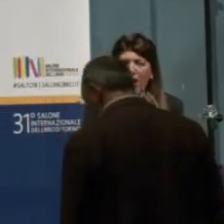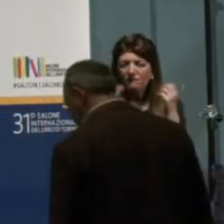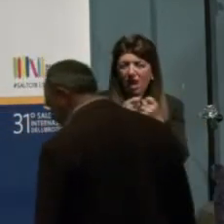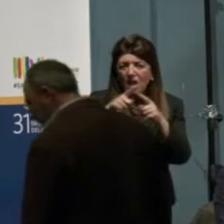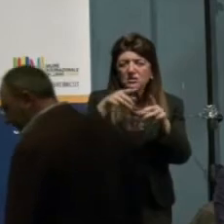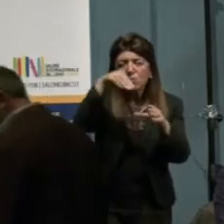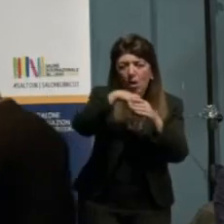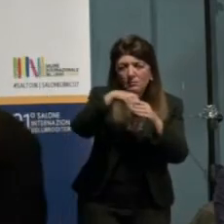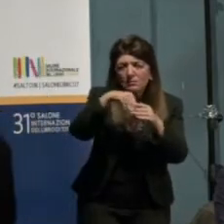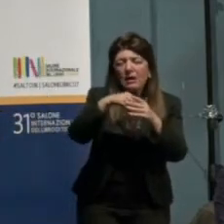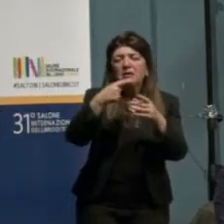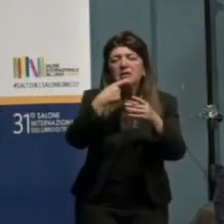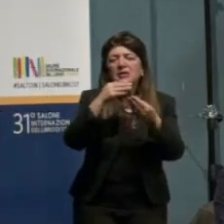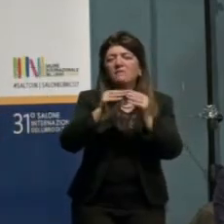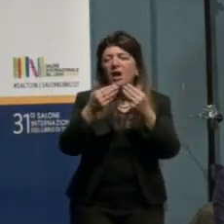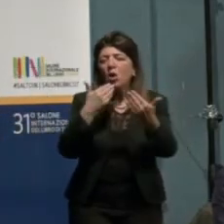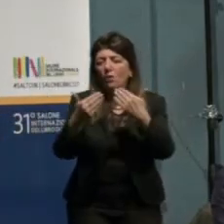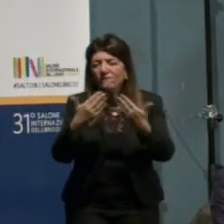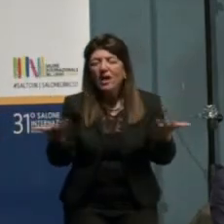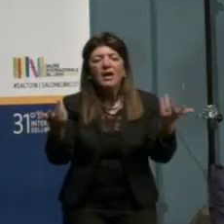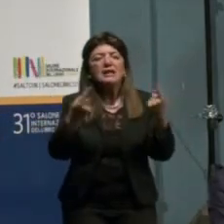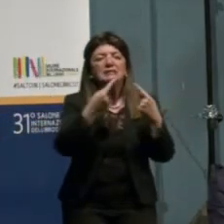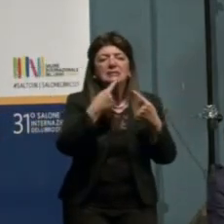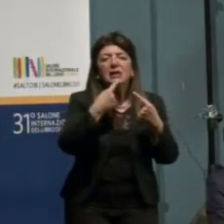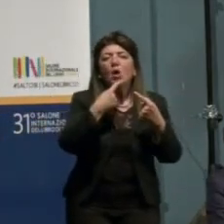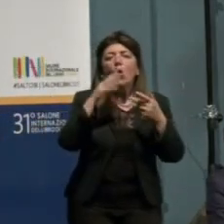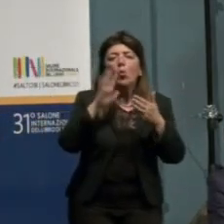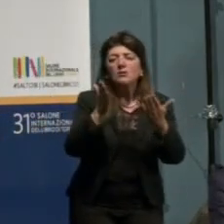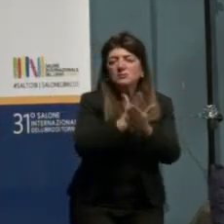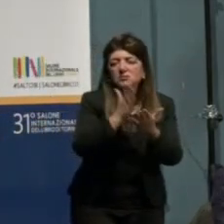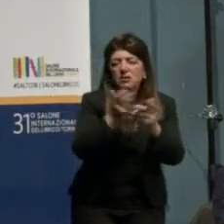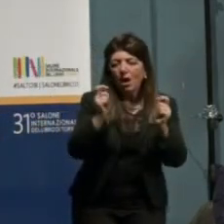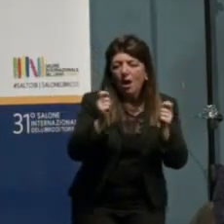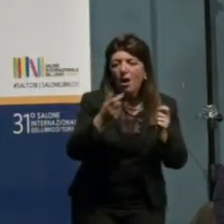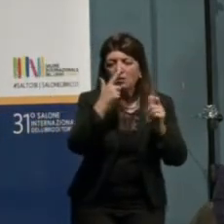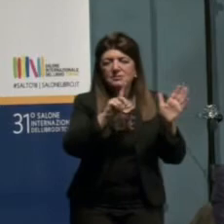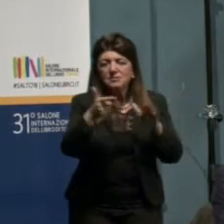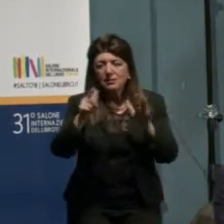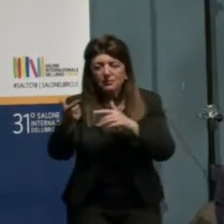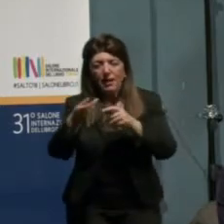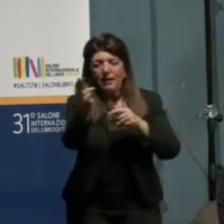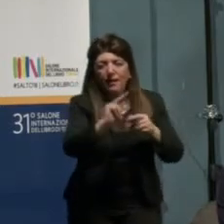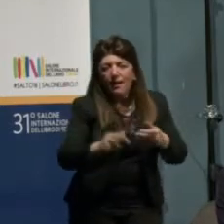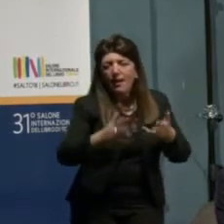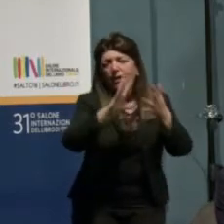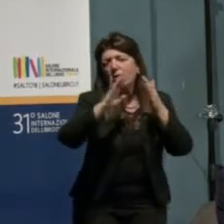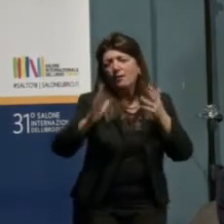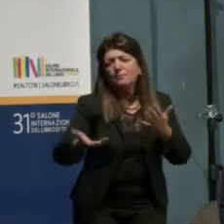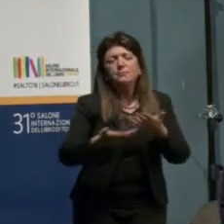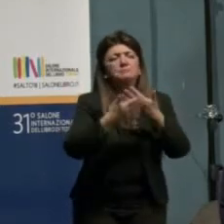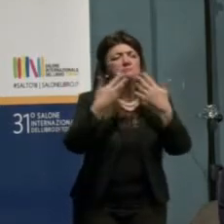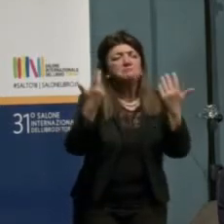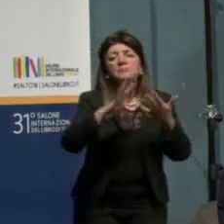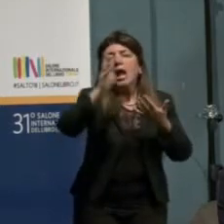all'interno appunto di chi fa i convegni sui quotidiani sui settimanali ed in